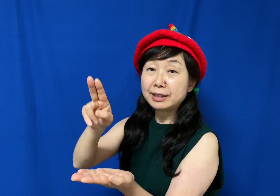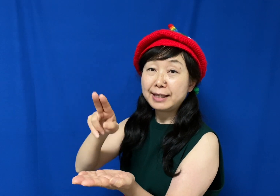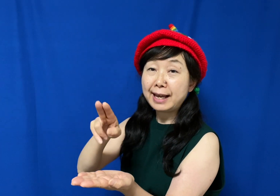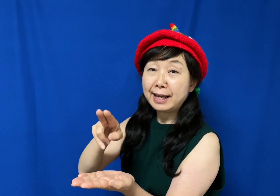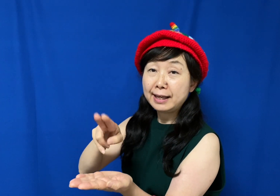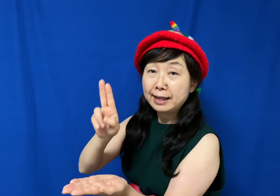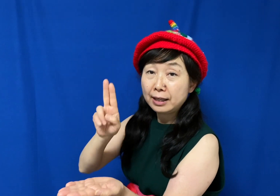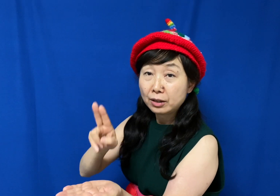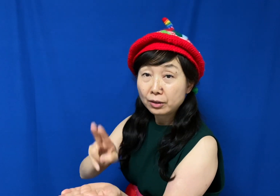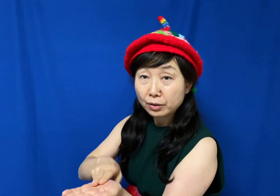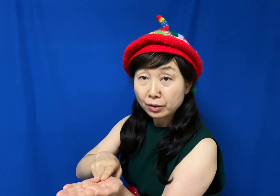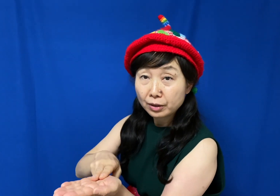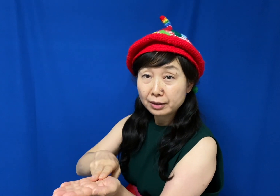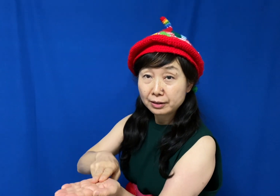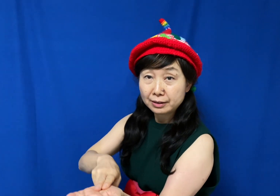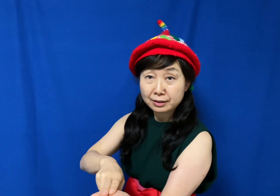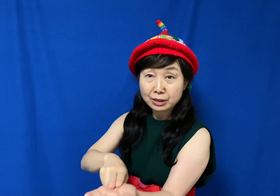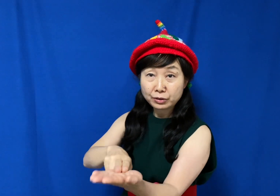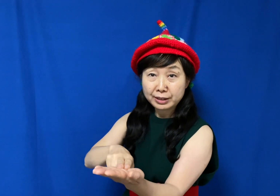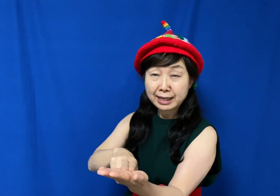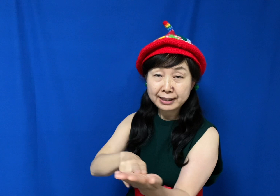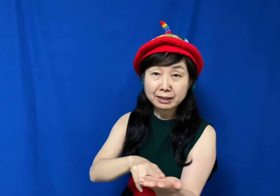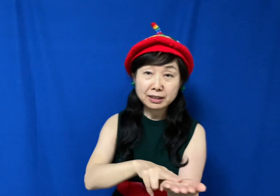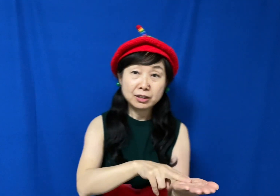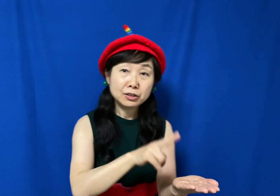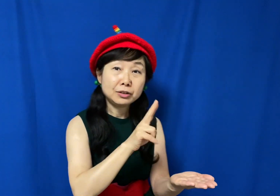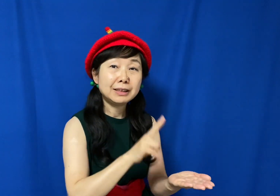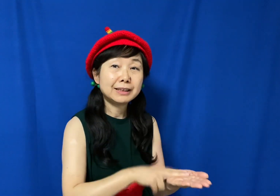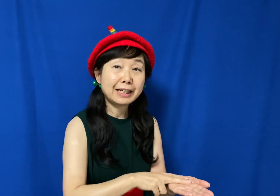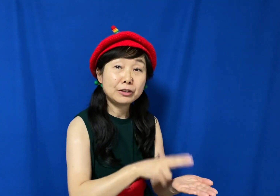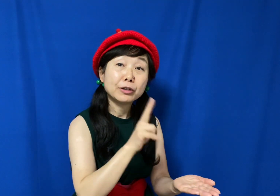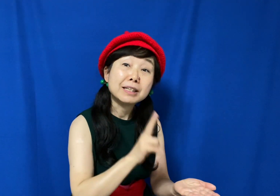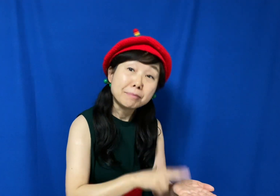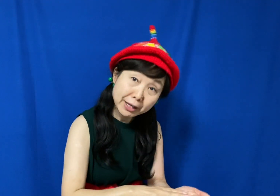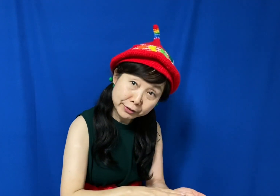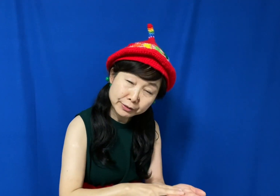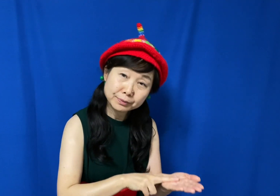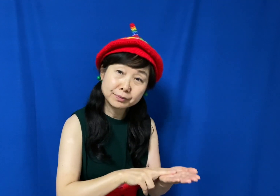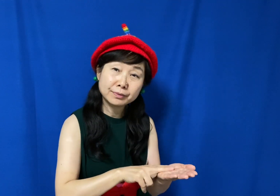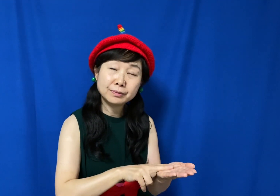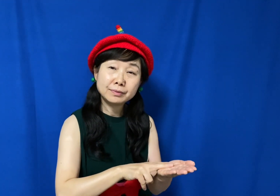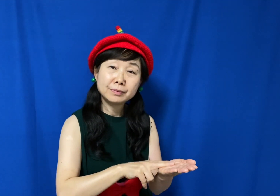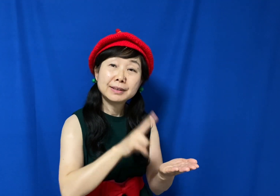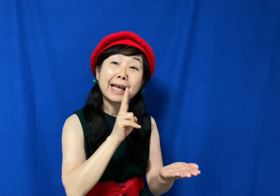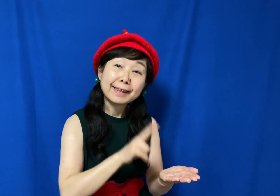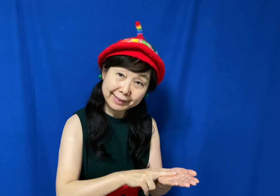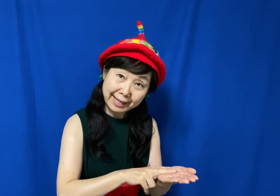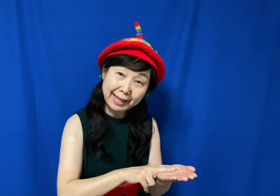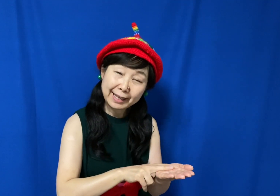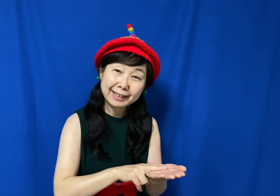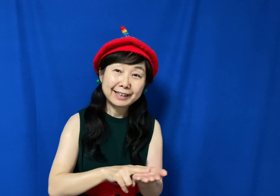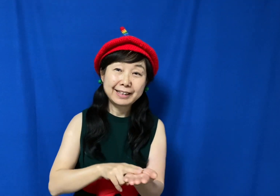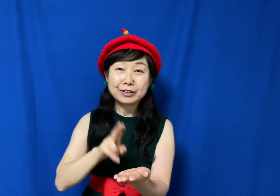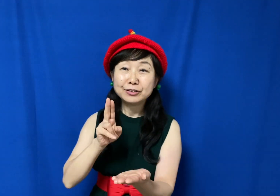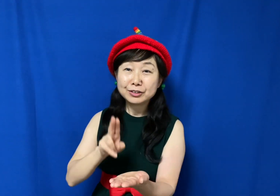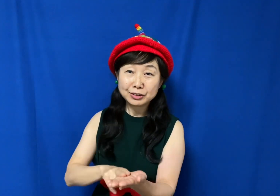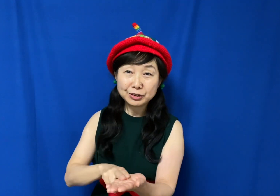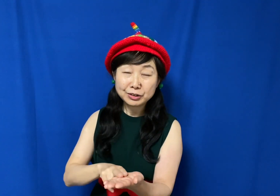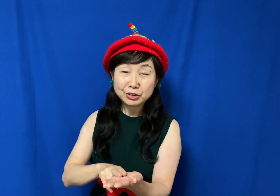で手のひらに打ちつけると、決める、決定っていう手